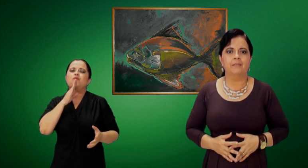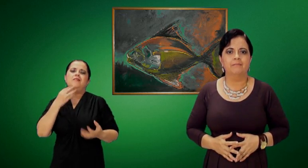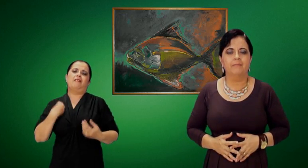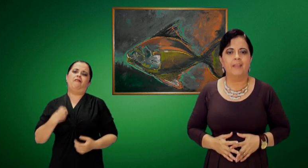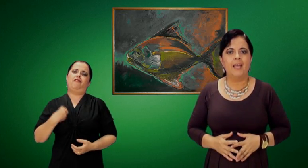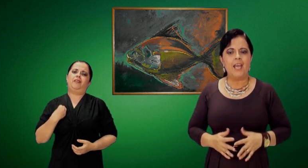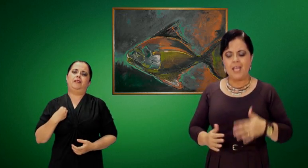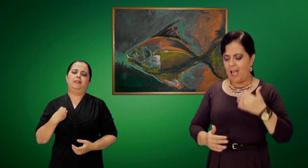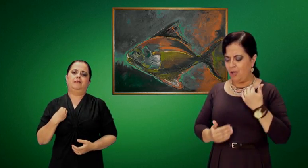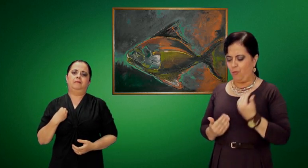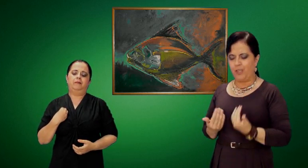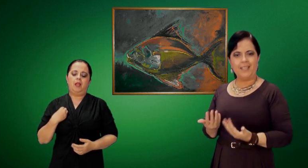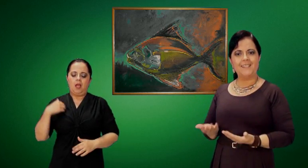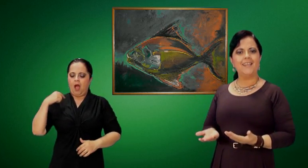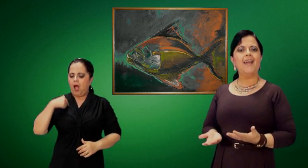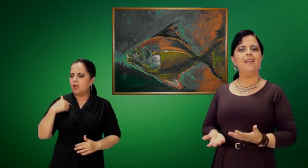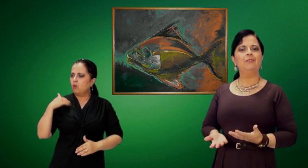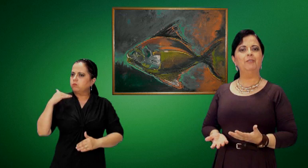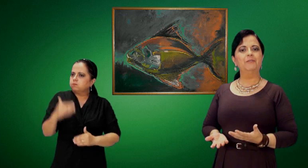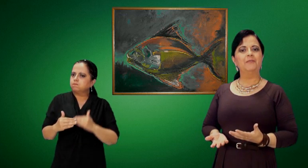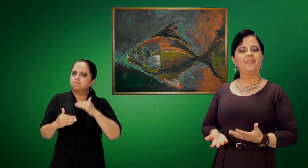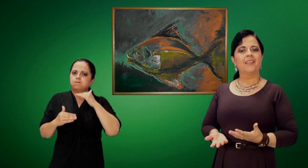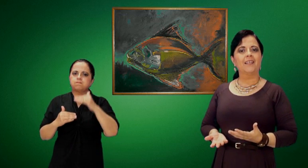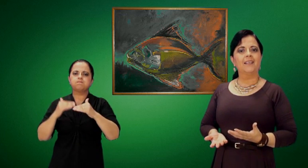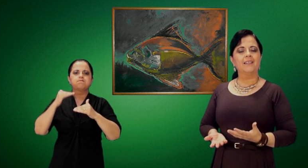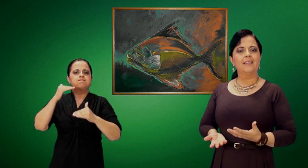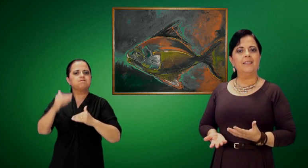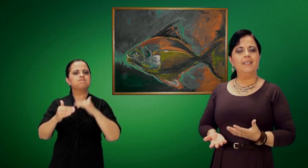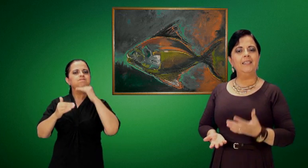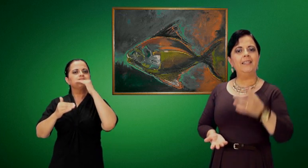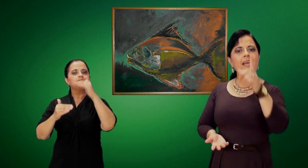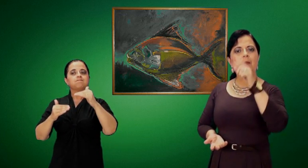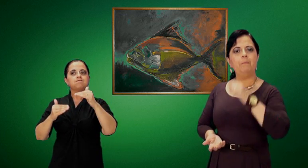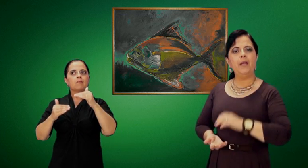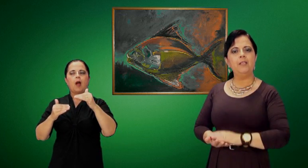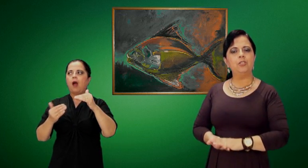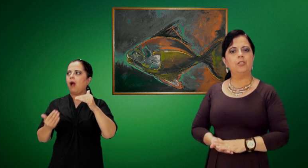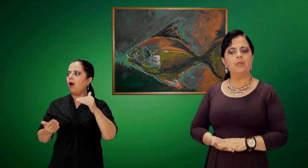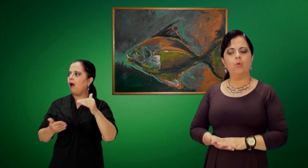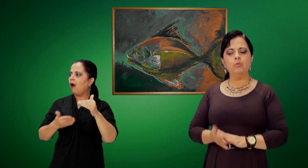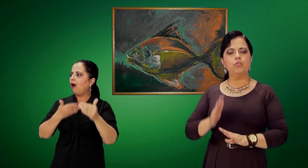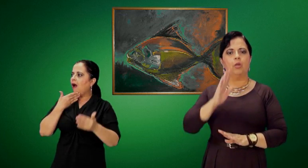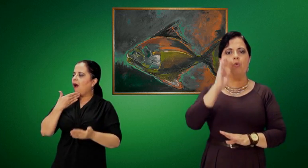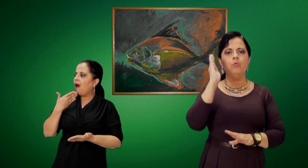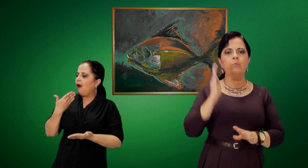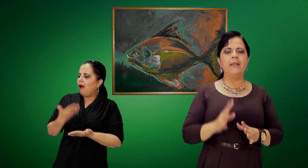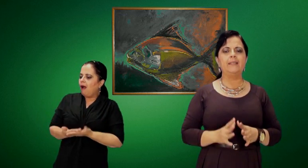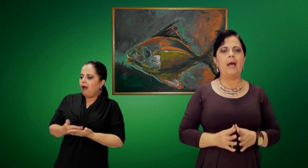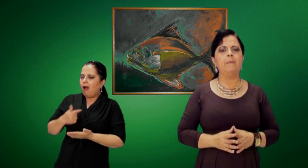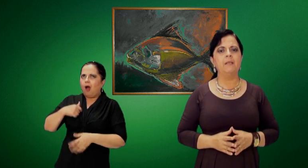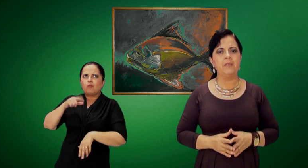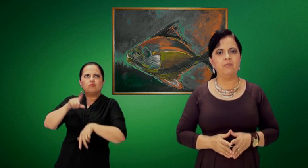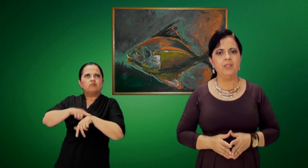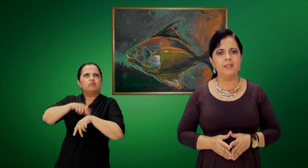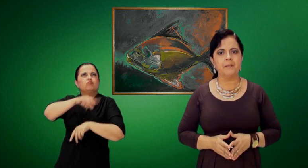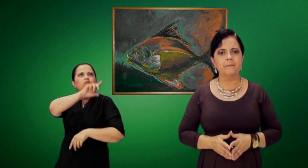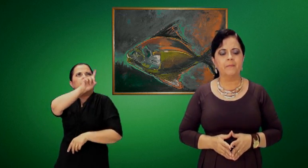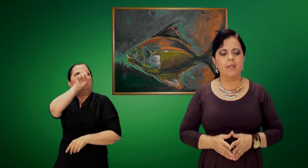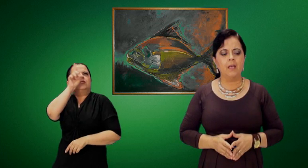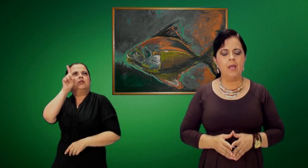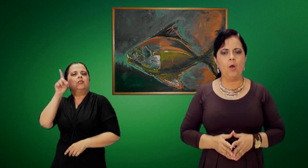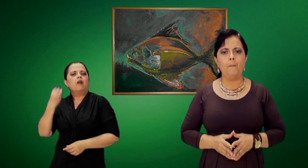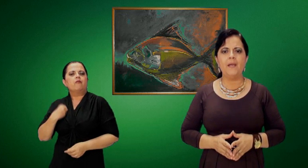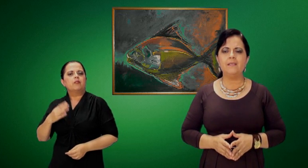a vida. E aí eu fui crescendo, e de repente, quando chegou numa etapa da minha